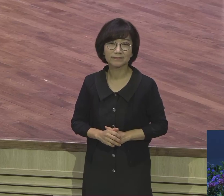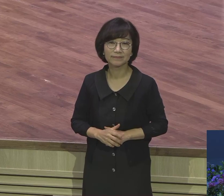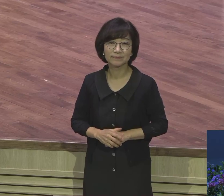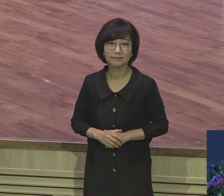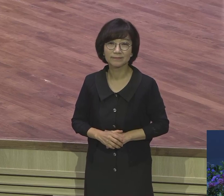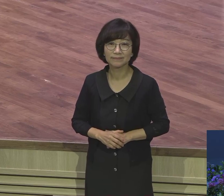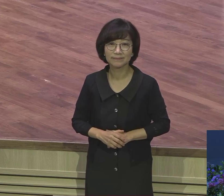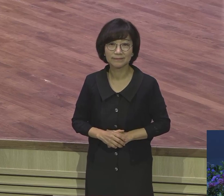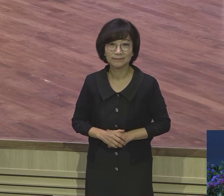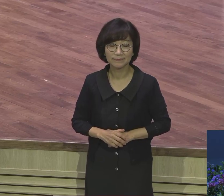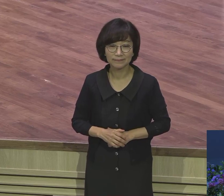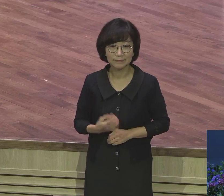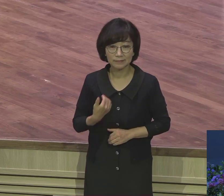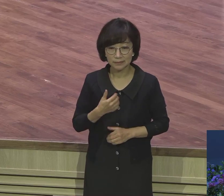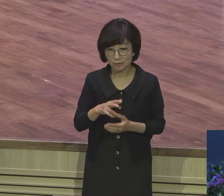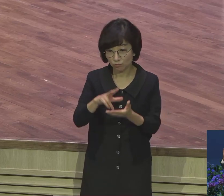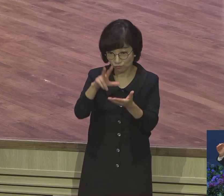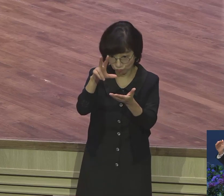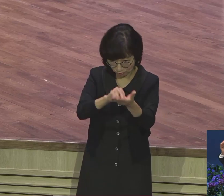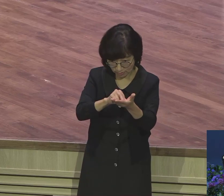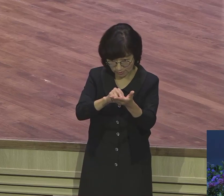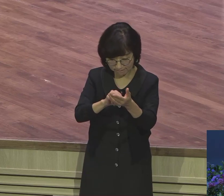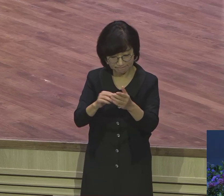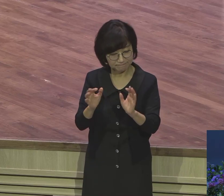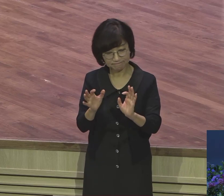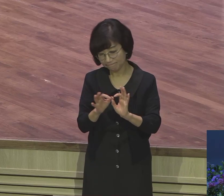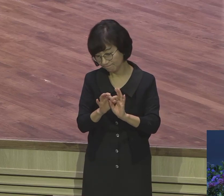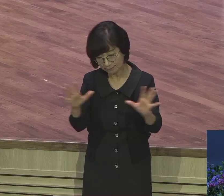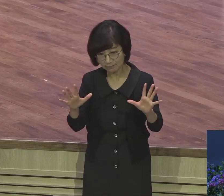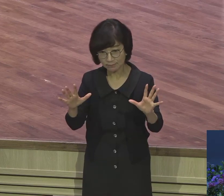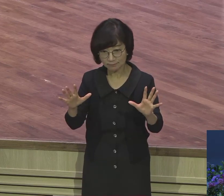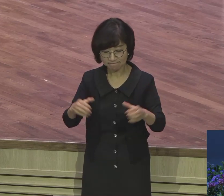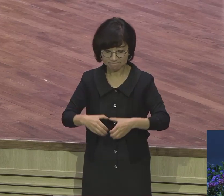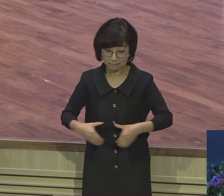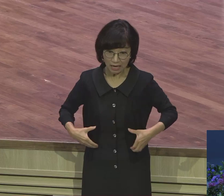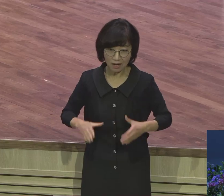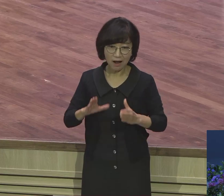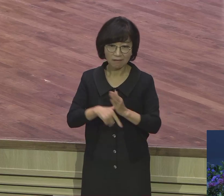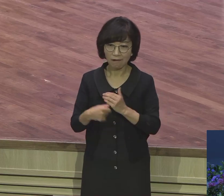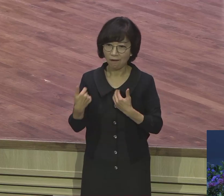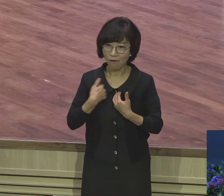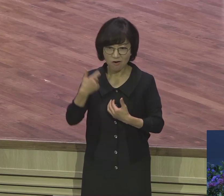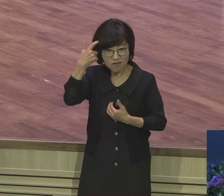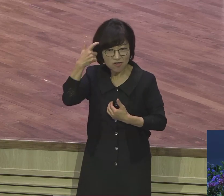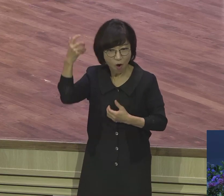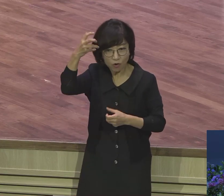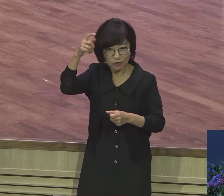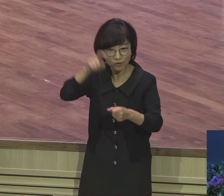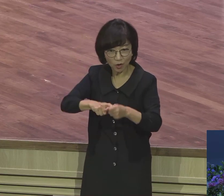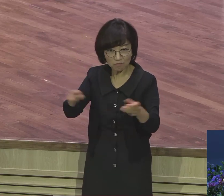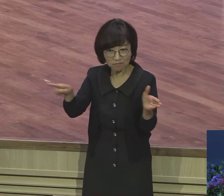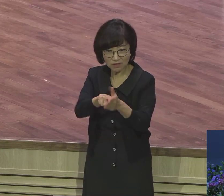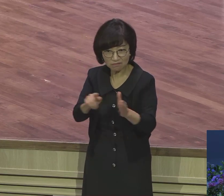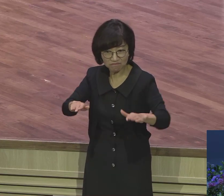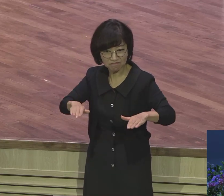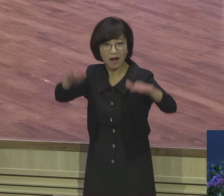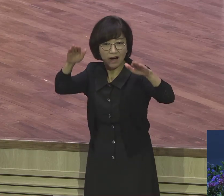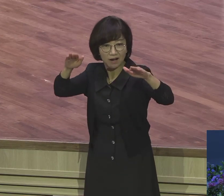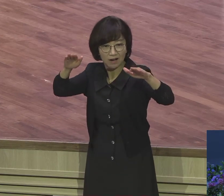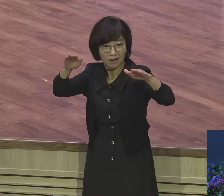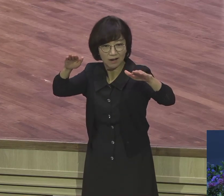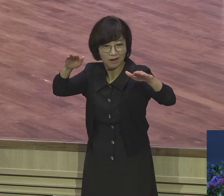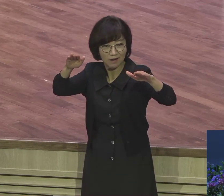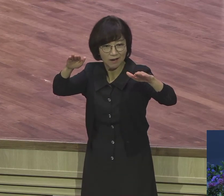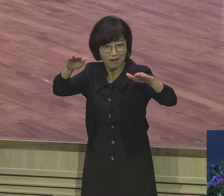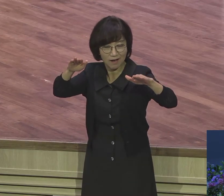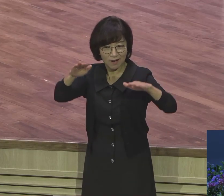이 문제를 뛰어넘으면요. 내 영적 성장에 확 당겨 올라갑니다. 그리고 응답이 달라지. 현장이